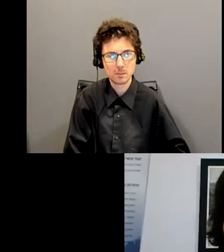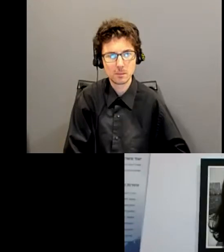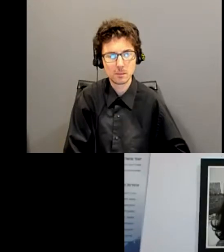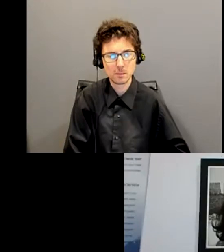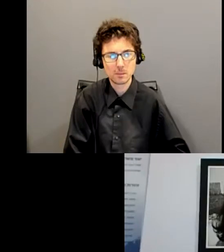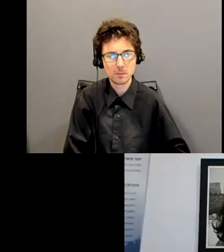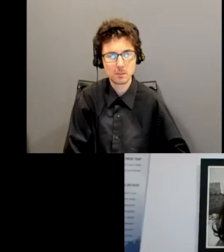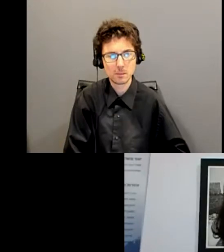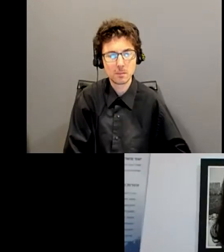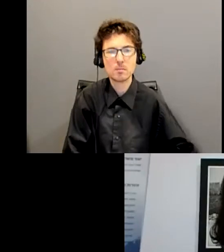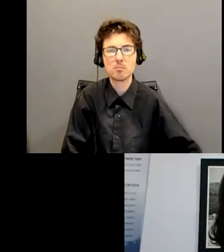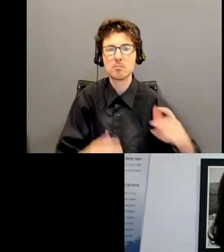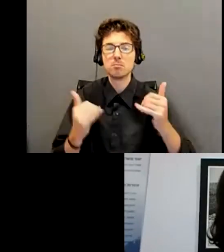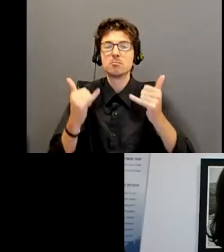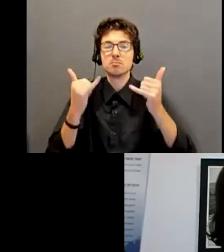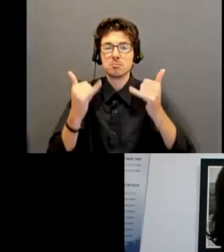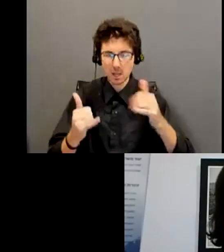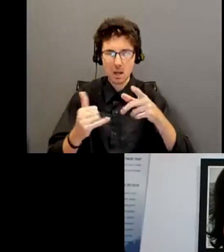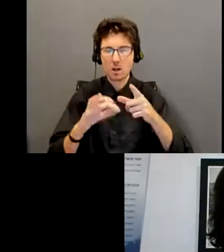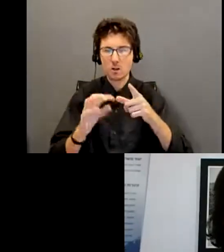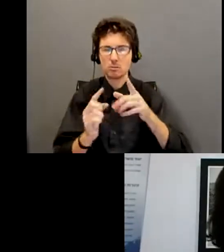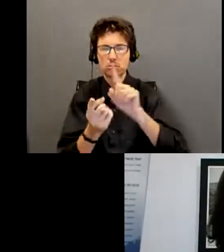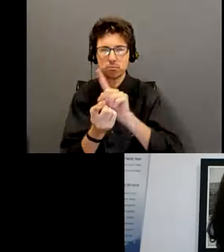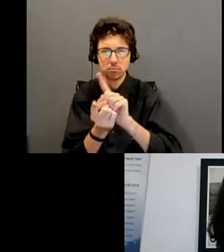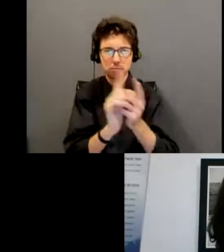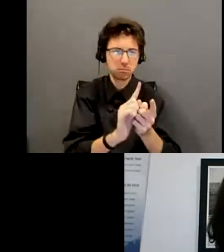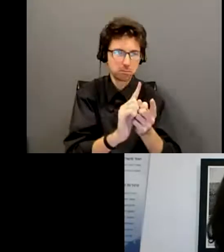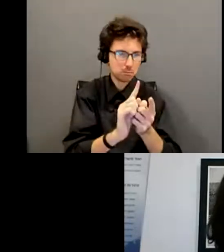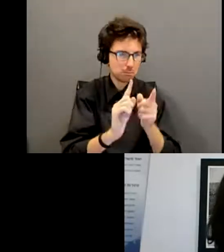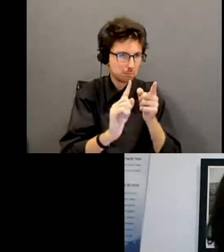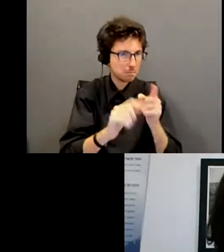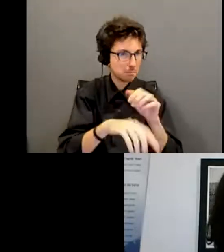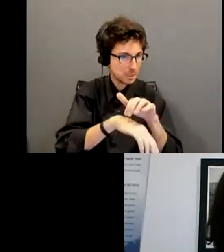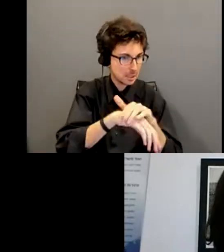So Sanya will translate what Sami said in English.